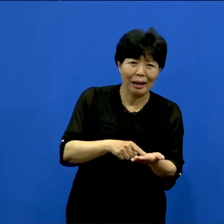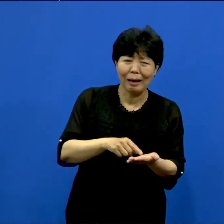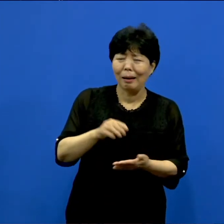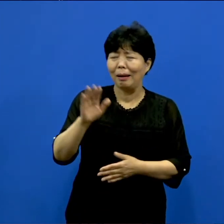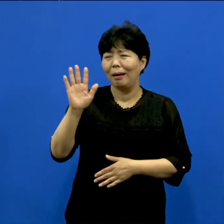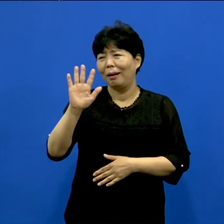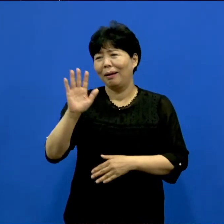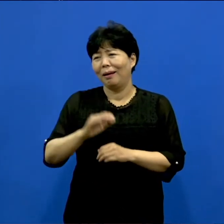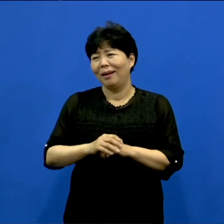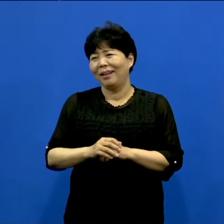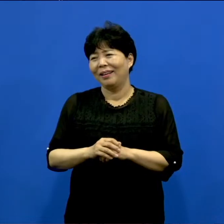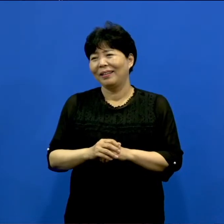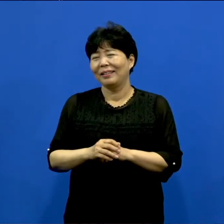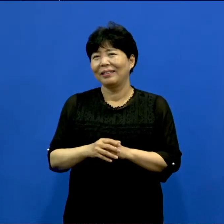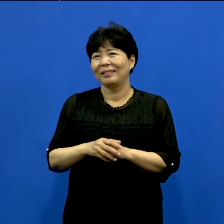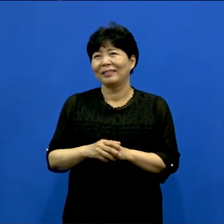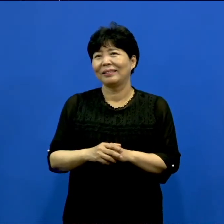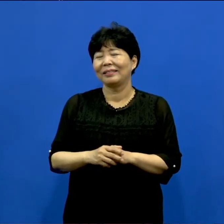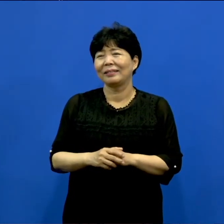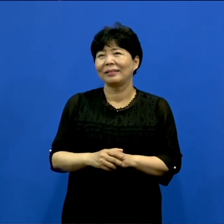여러분